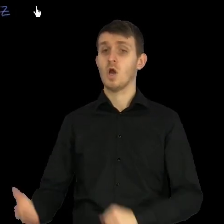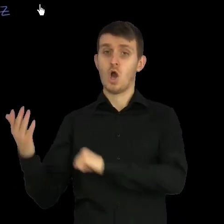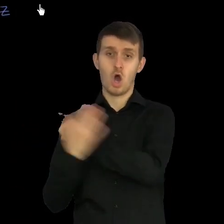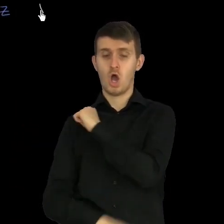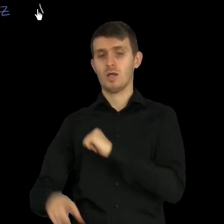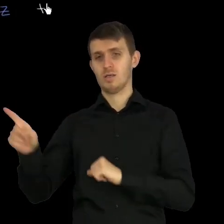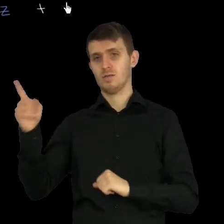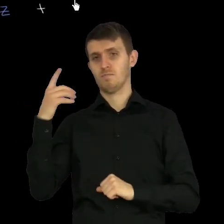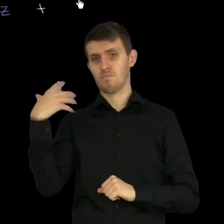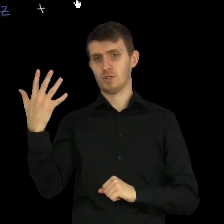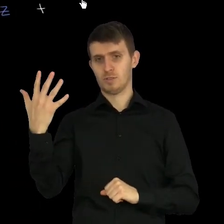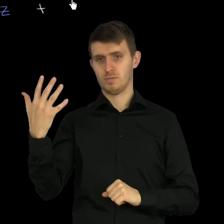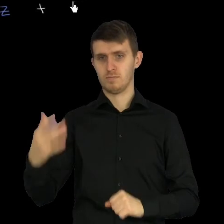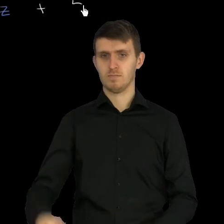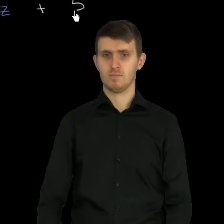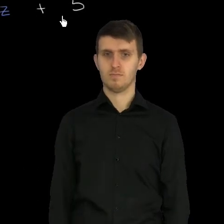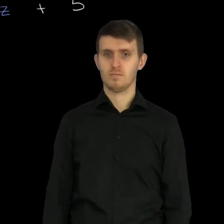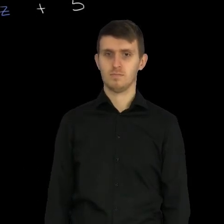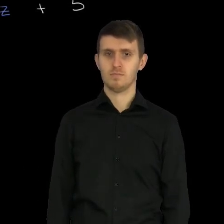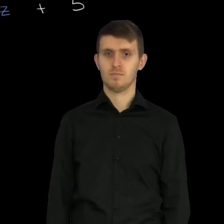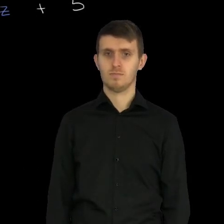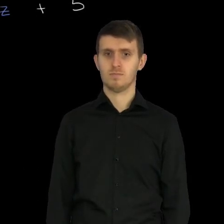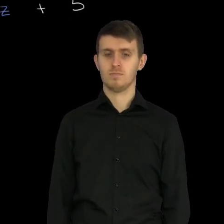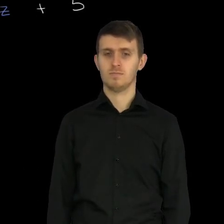I na końcu mamy pojedynczą liczbę 5.